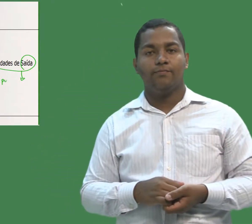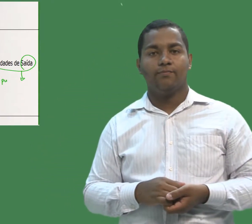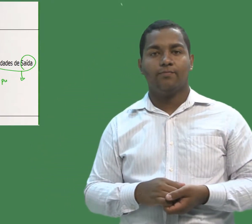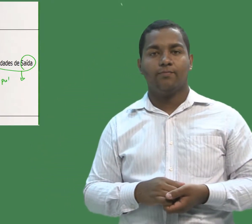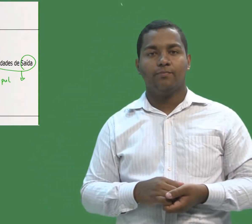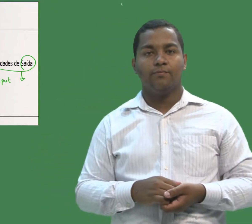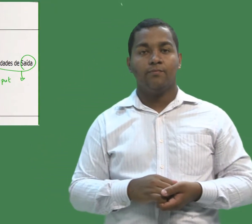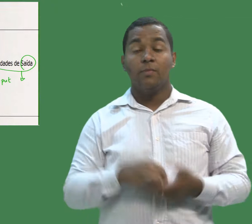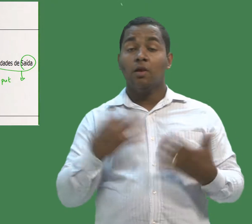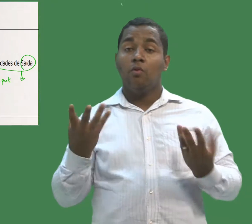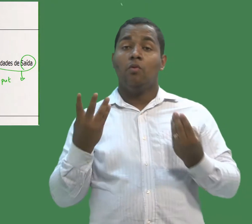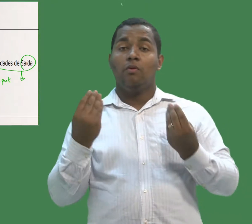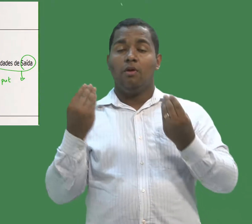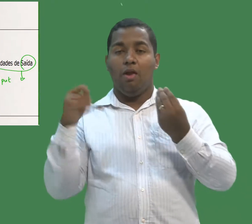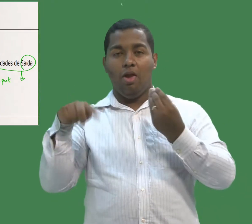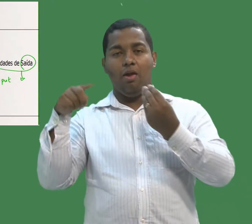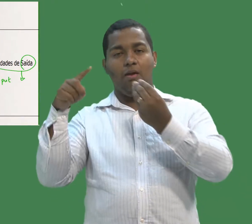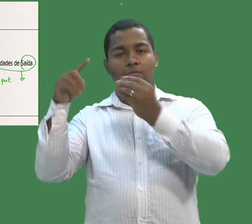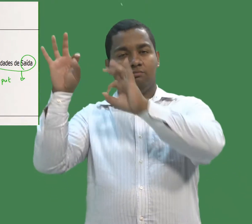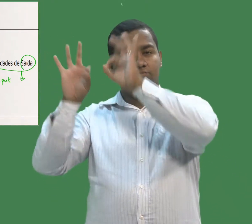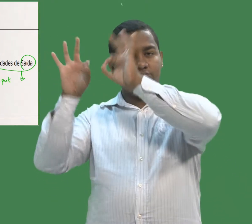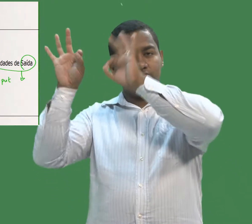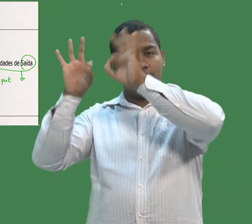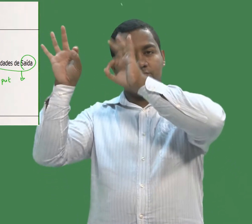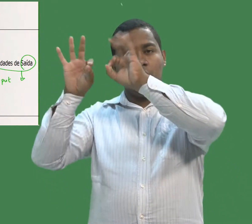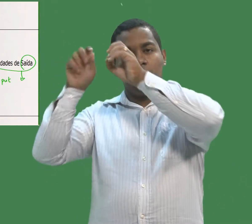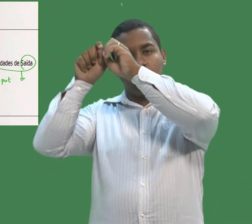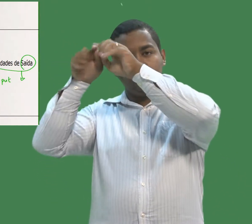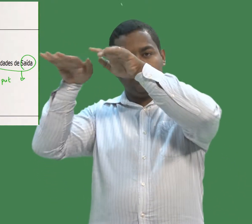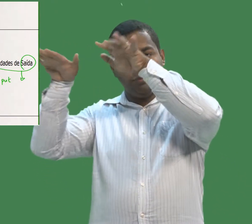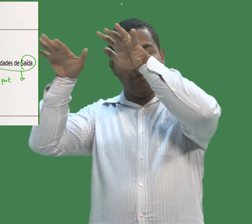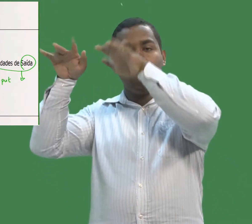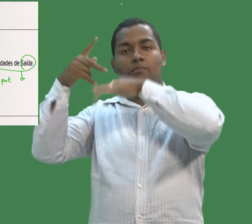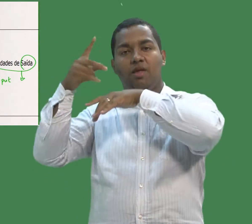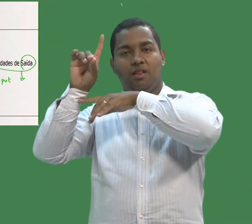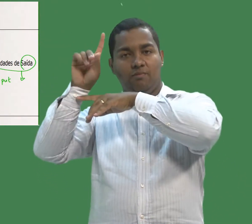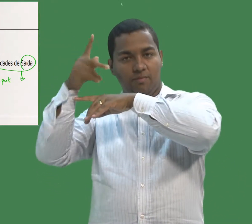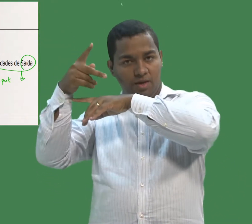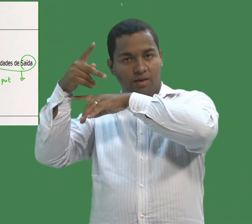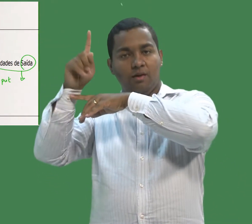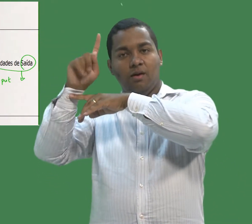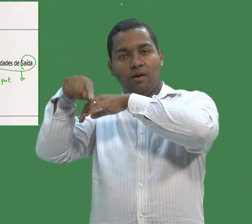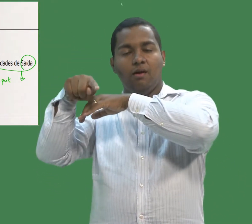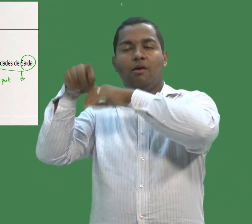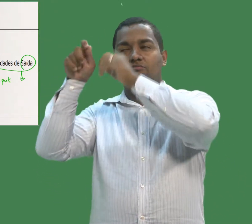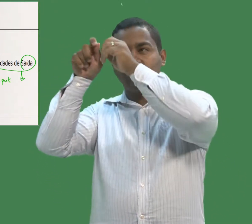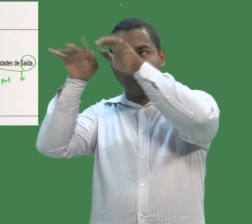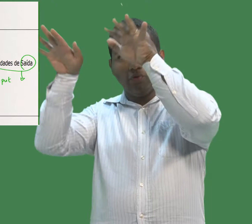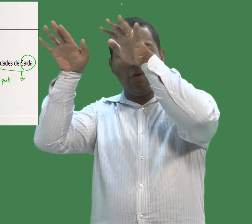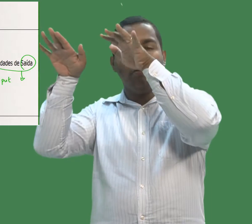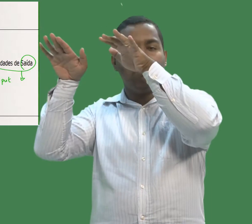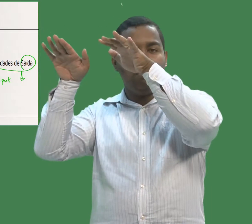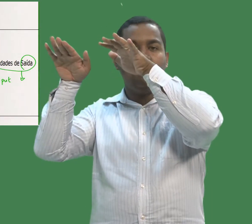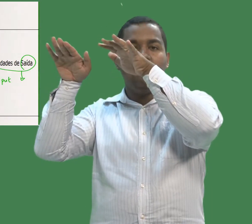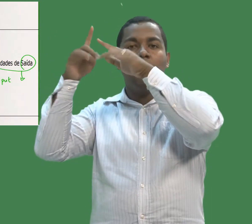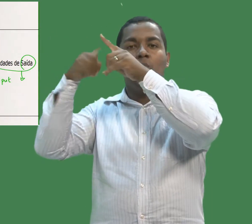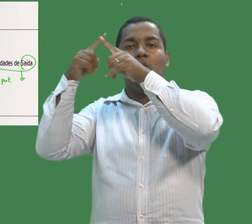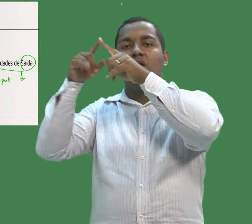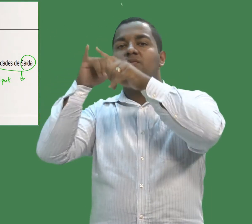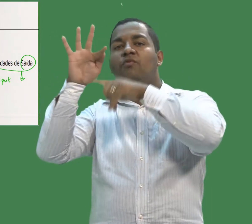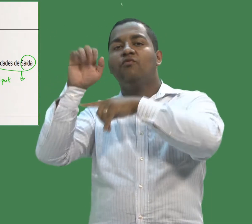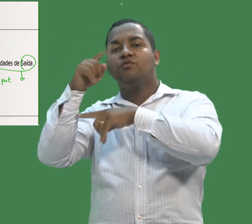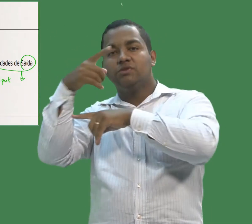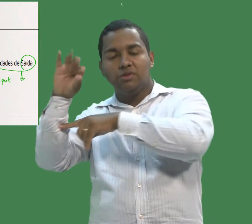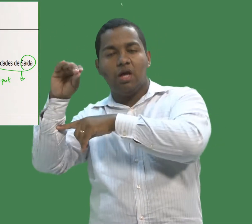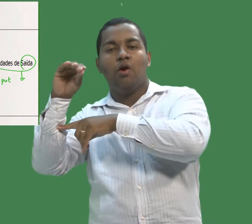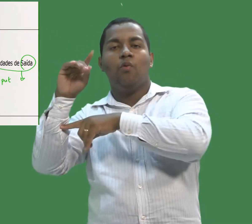output, tá? Que é a saída. Ou seja, processamento de distribuição em paralelo, que é o PDP, porque